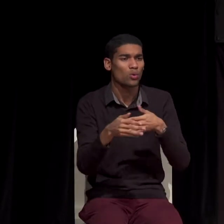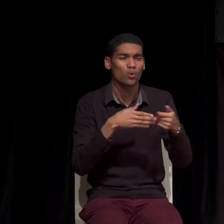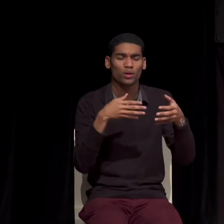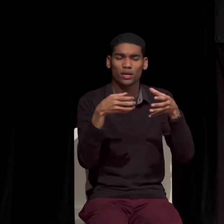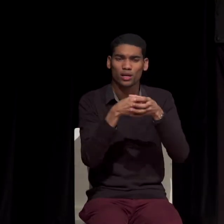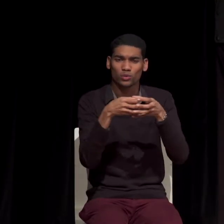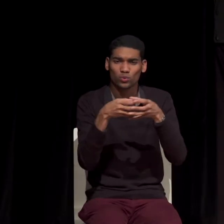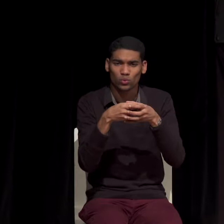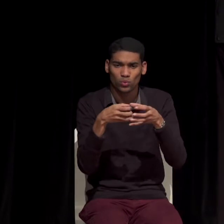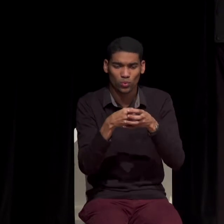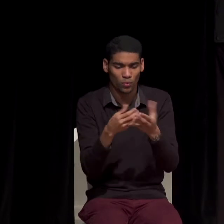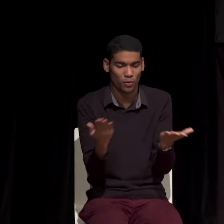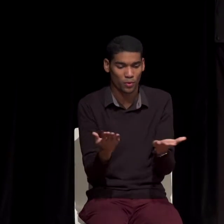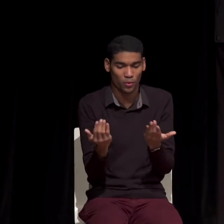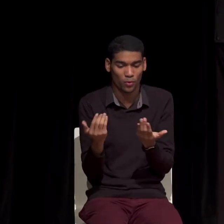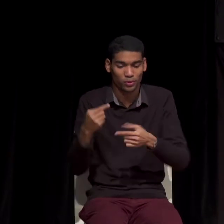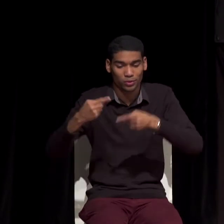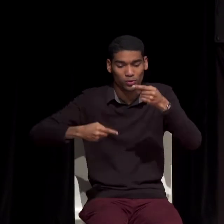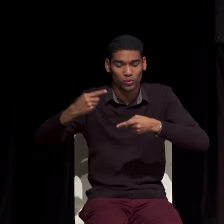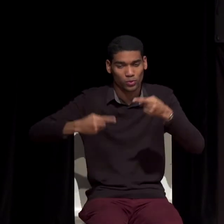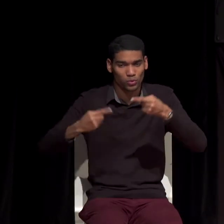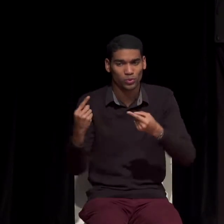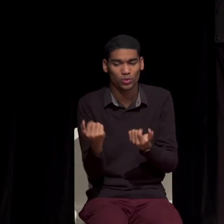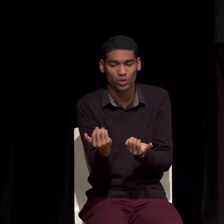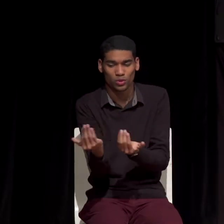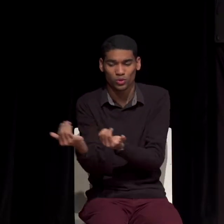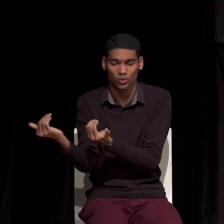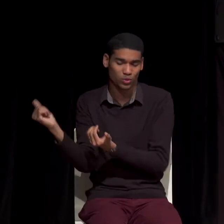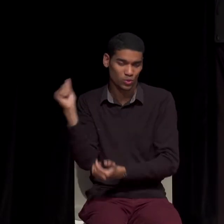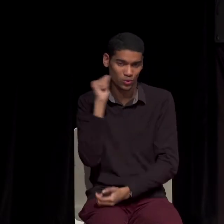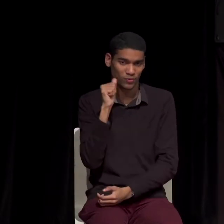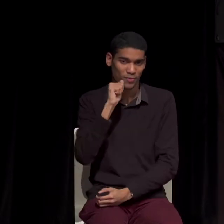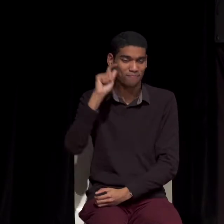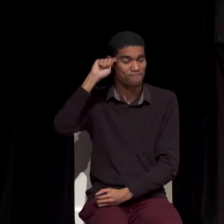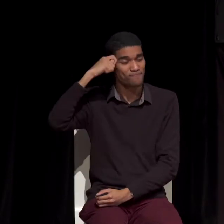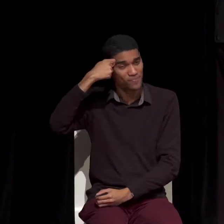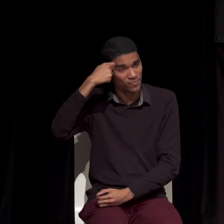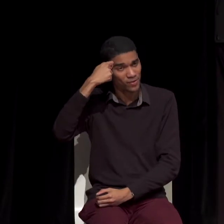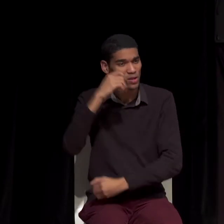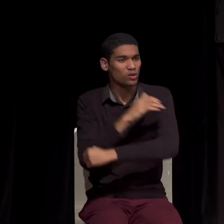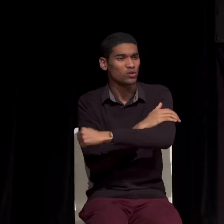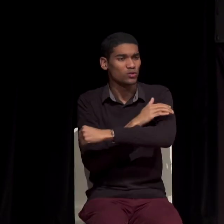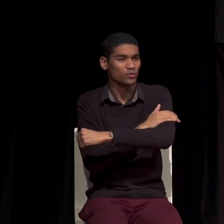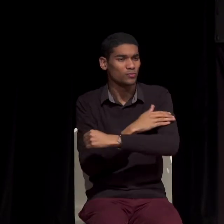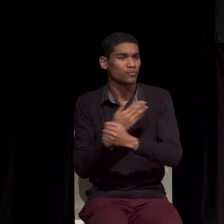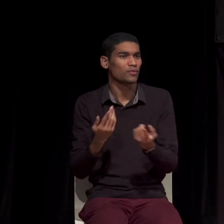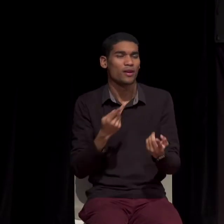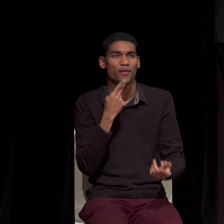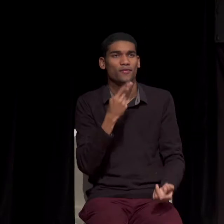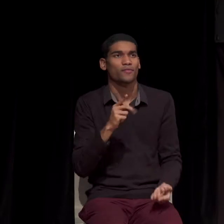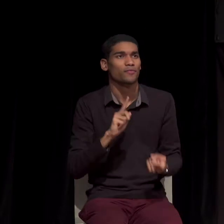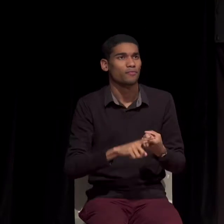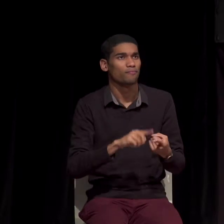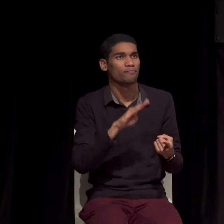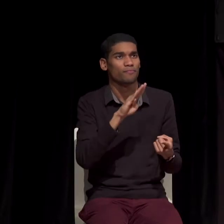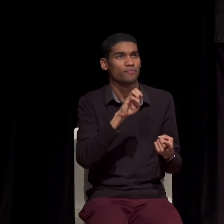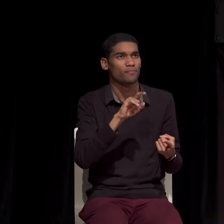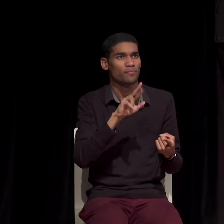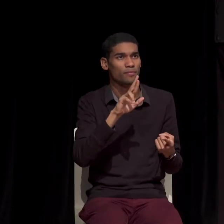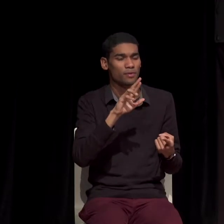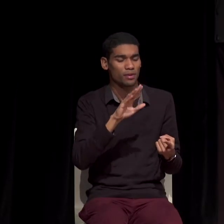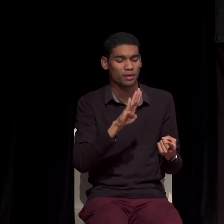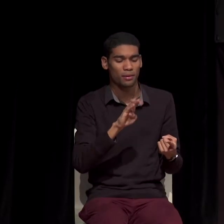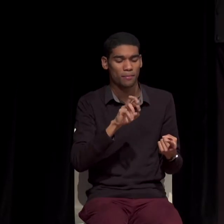discutir com as jovens mulheres negras feminismos vai ouvir falar de Audre Lorde, Bell Hooks.